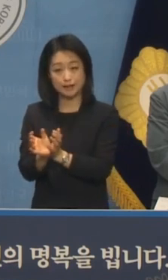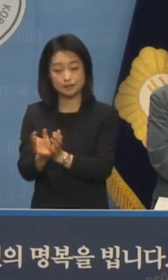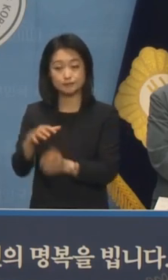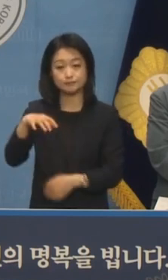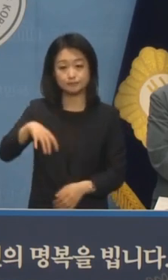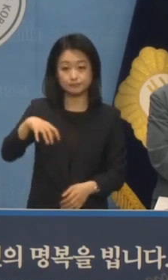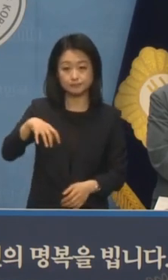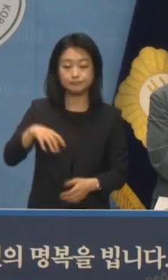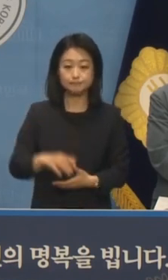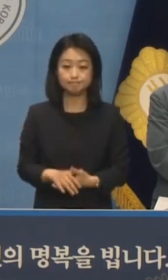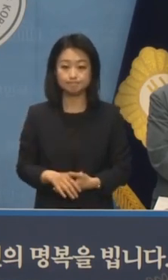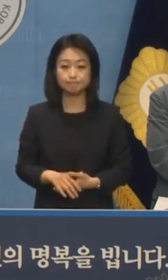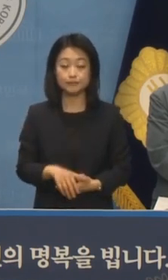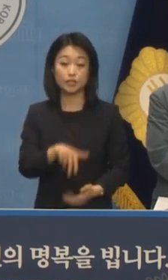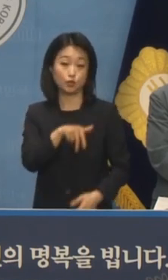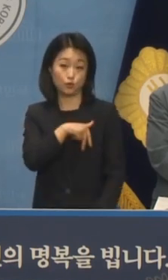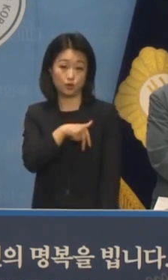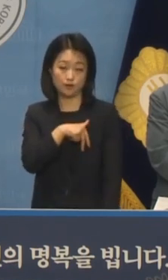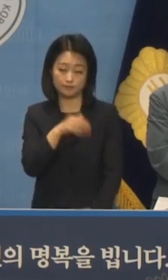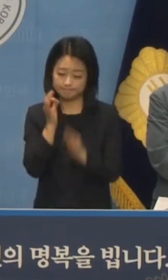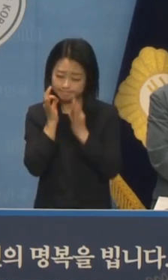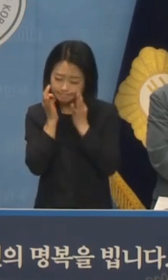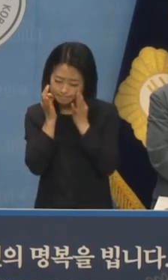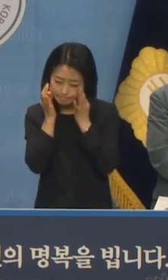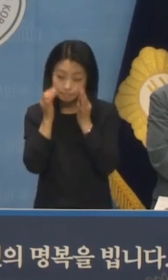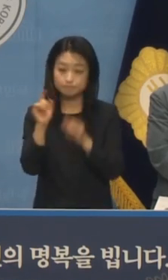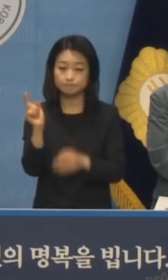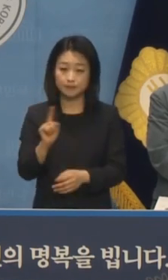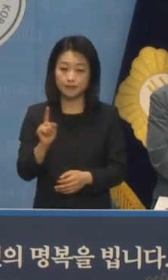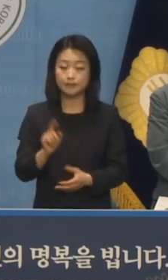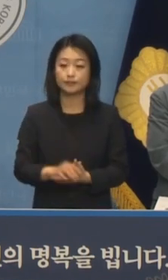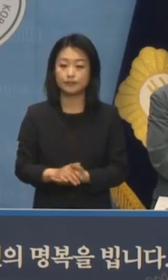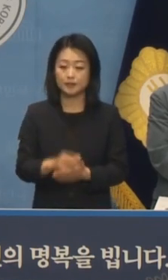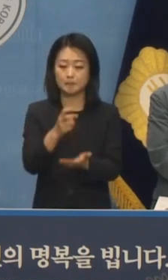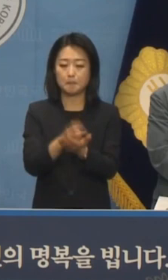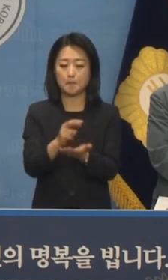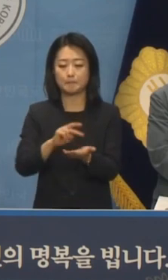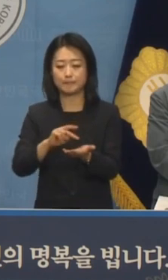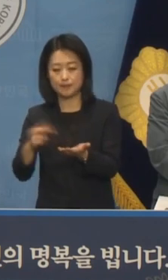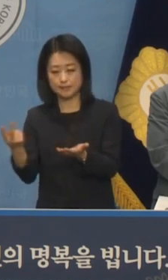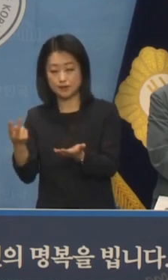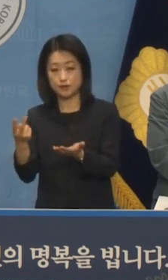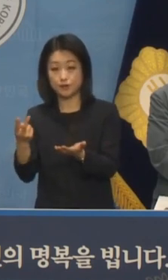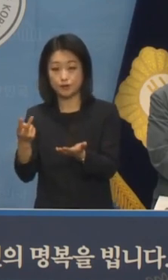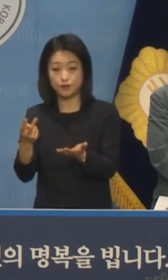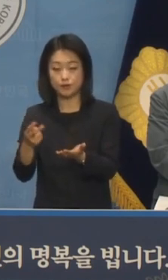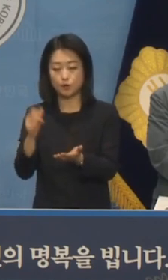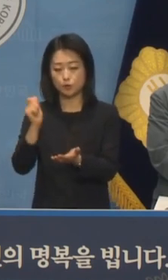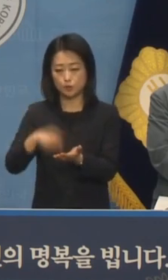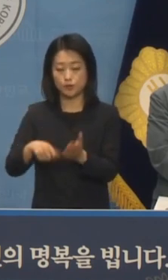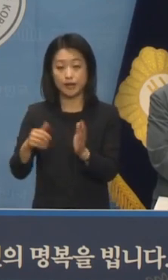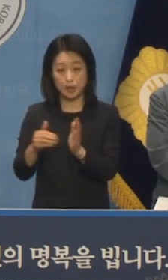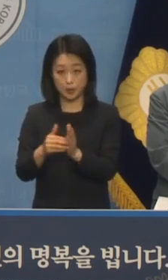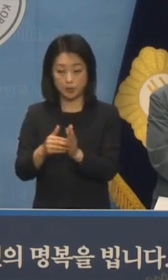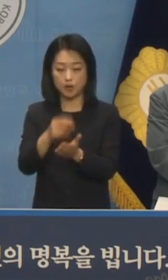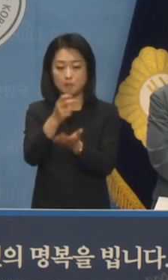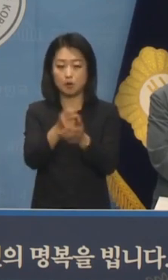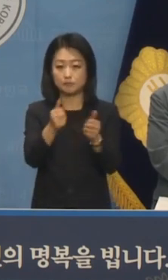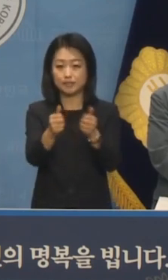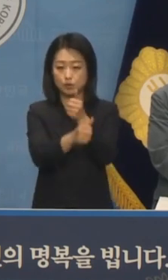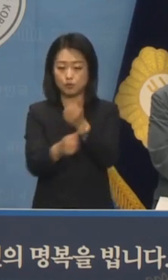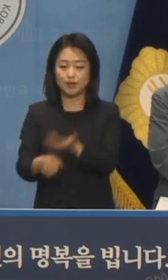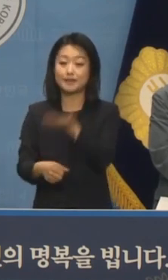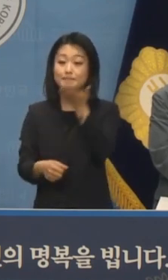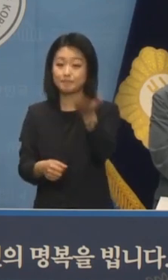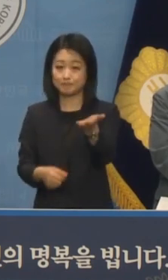때 많은 의원들의 노력으로 개정안을 국토위에서 통과시켜서 법사위에